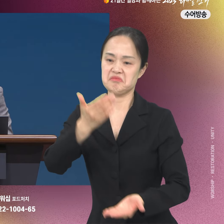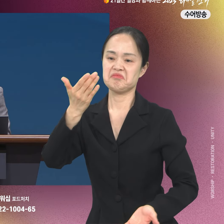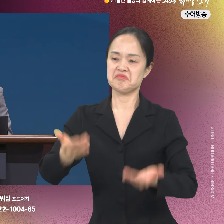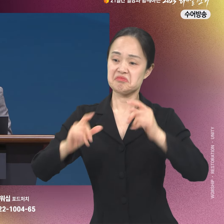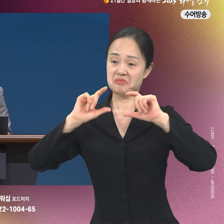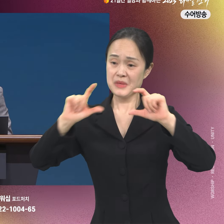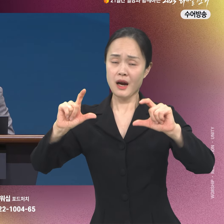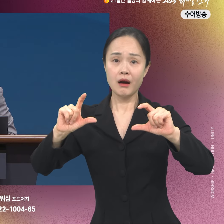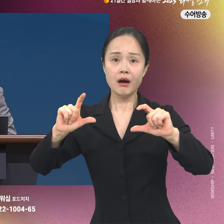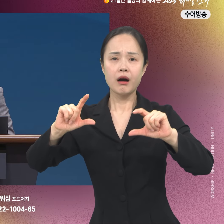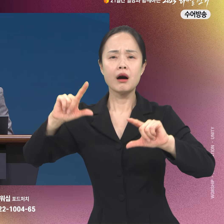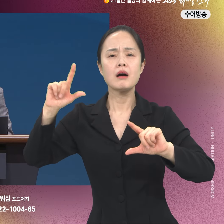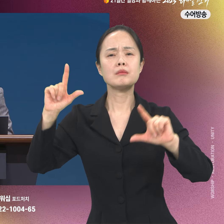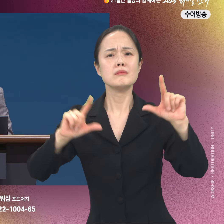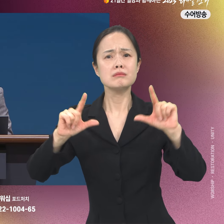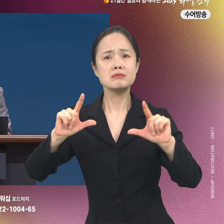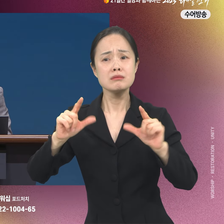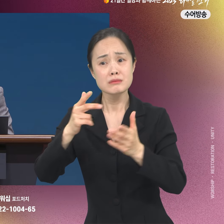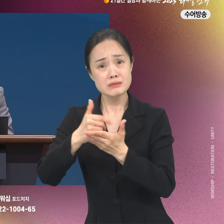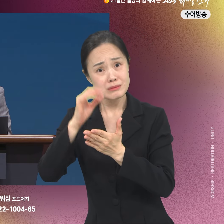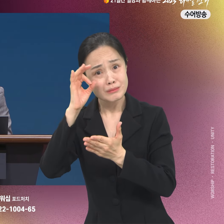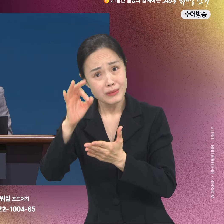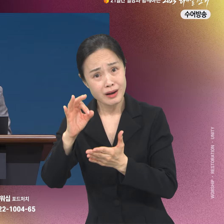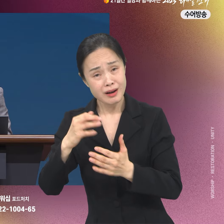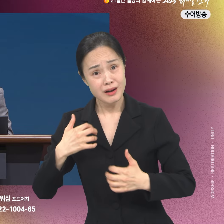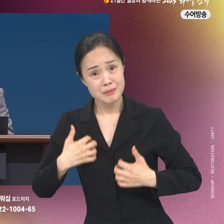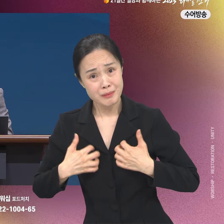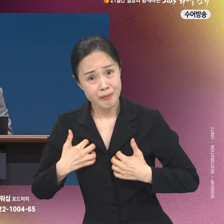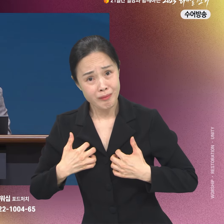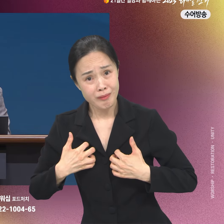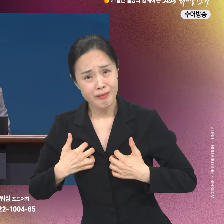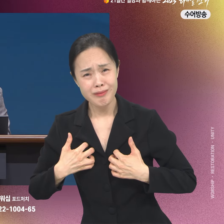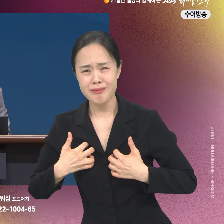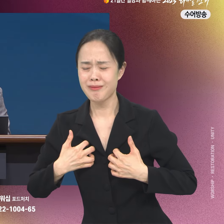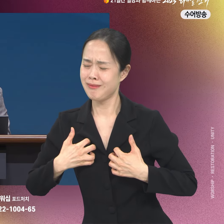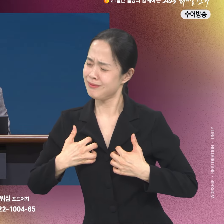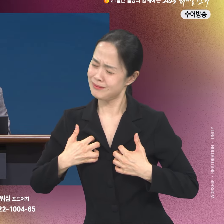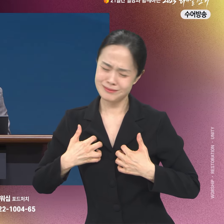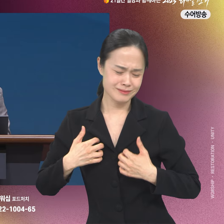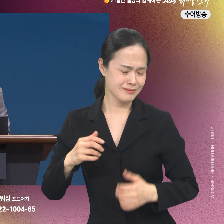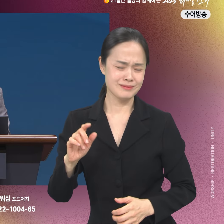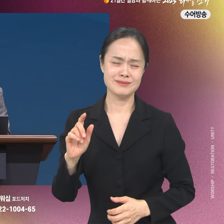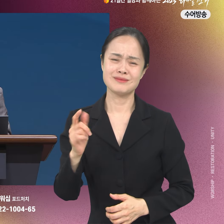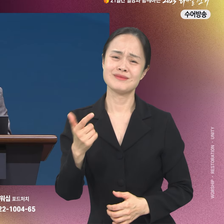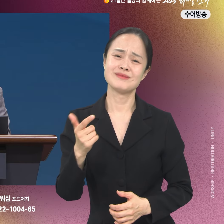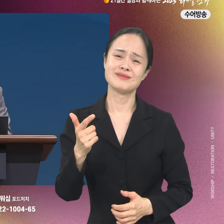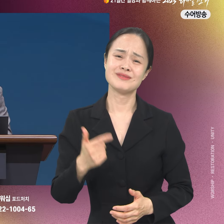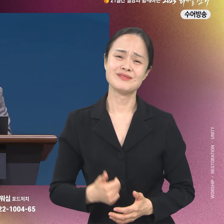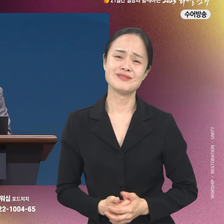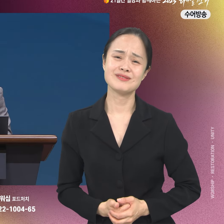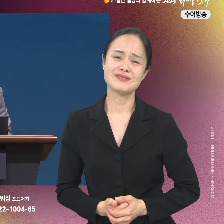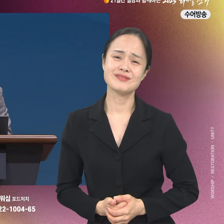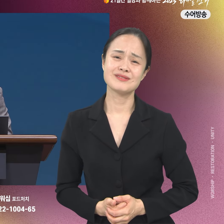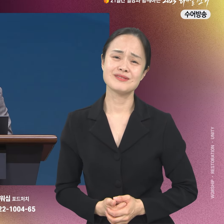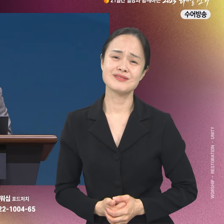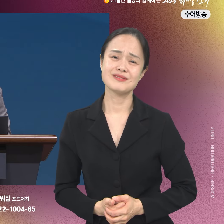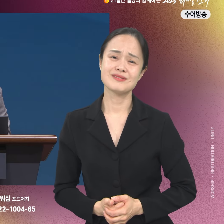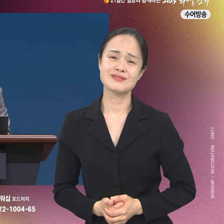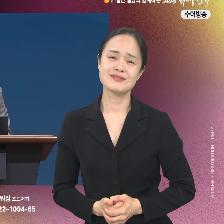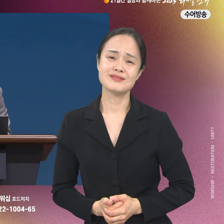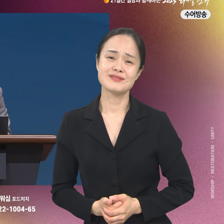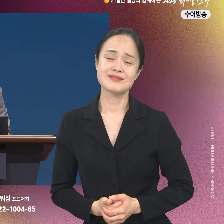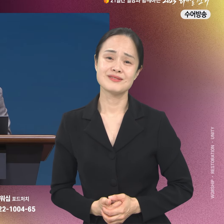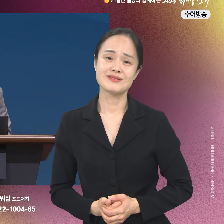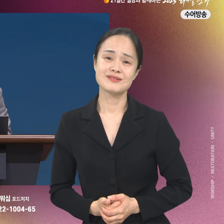저는 그 모습이 주님이 원하시는 모습일까라는 생각이 듭니다. 그러니까 아까